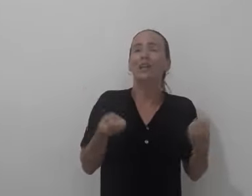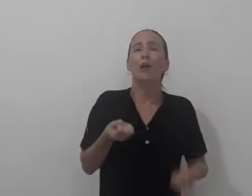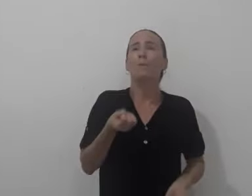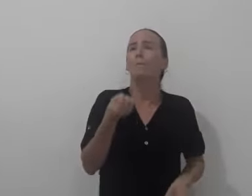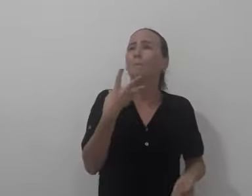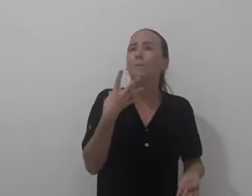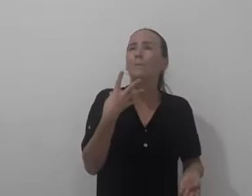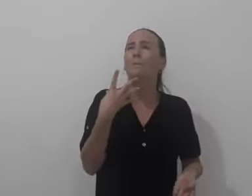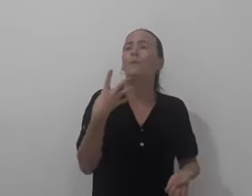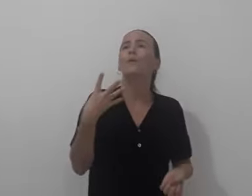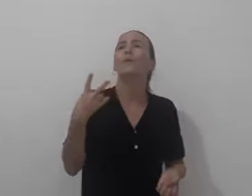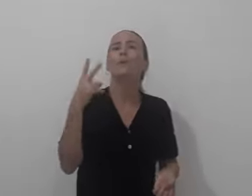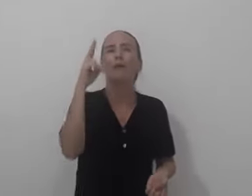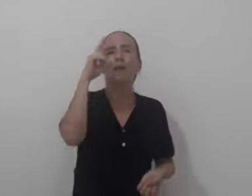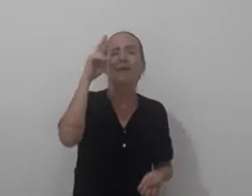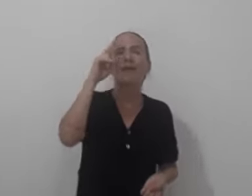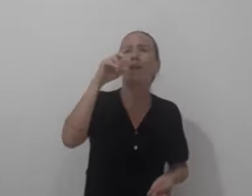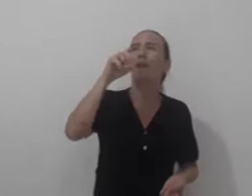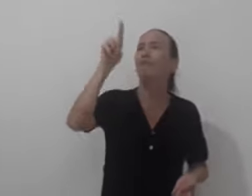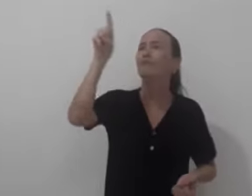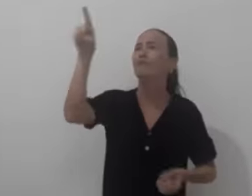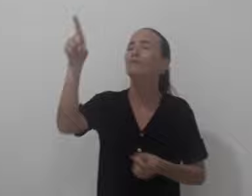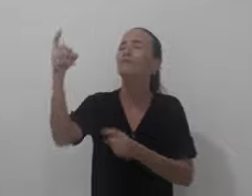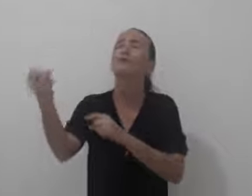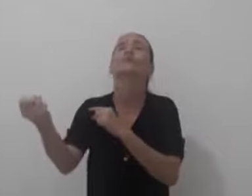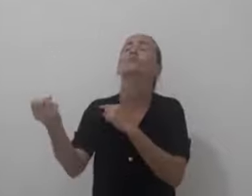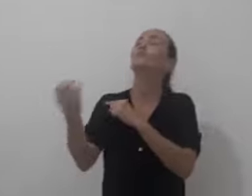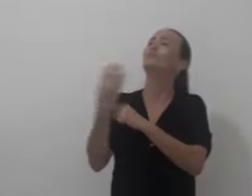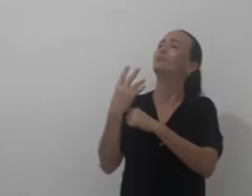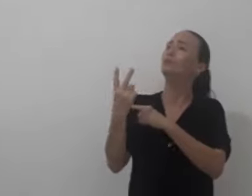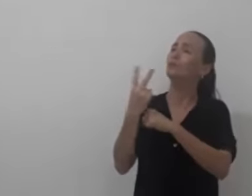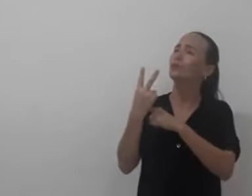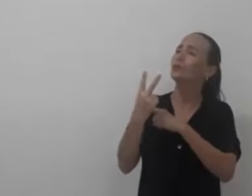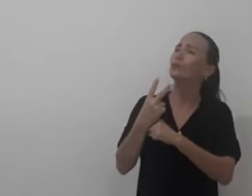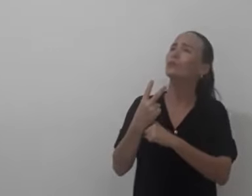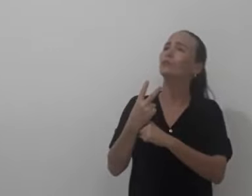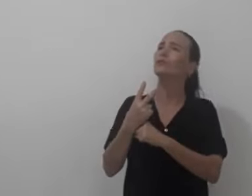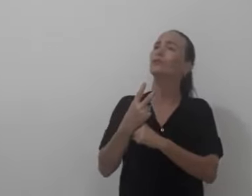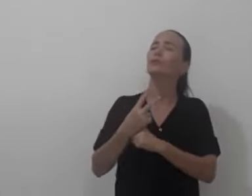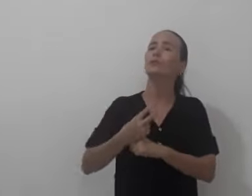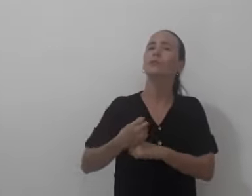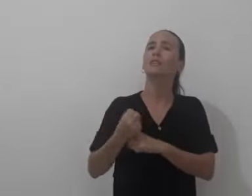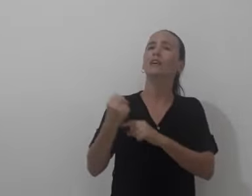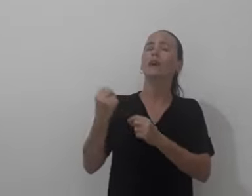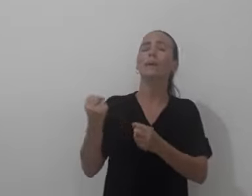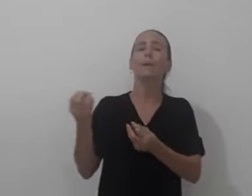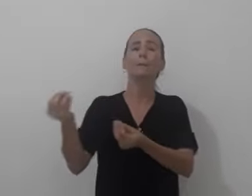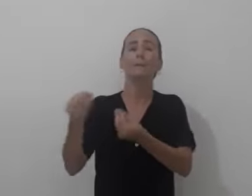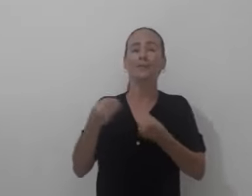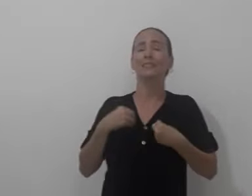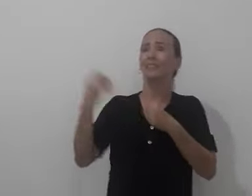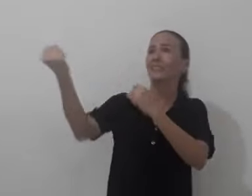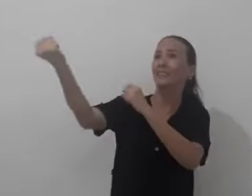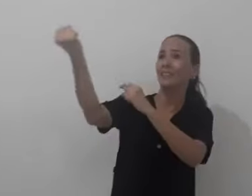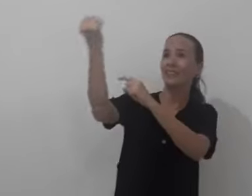coração está a tua lei. Davi se lembra da graça de Deus. E aqui Davi entende